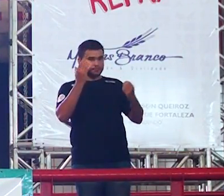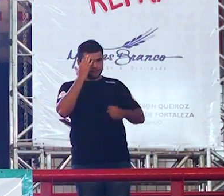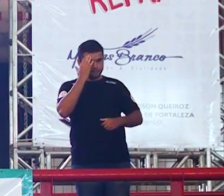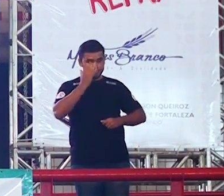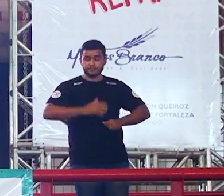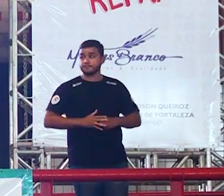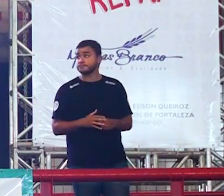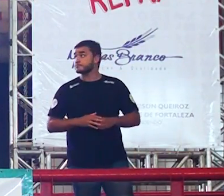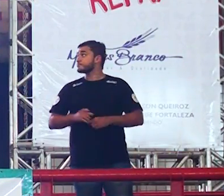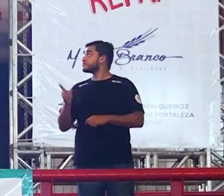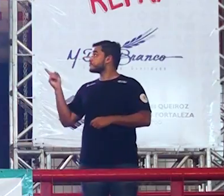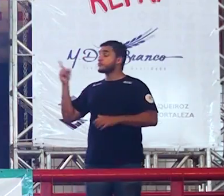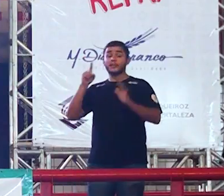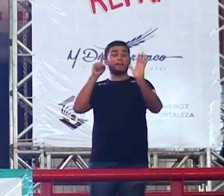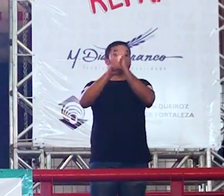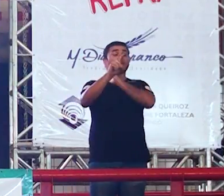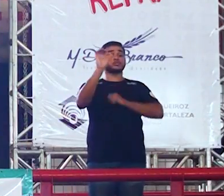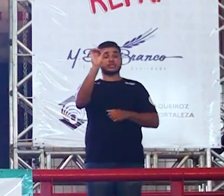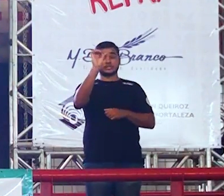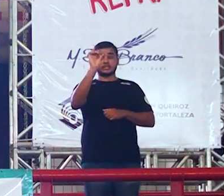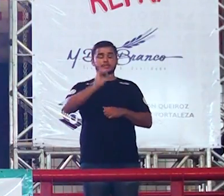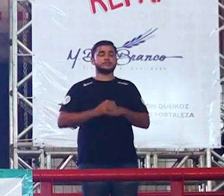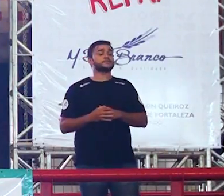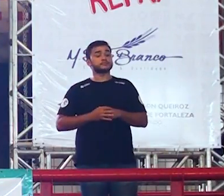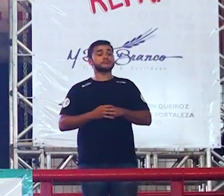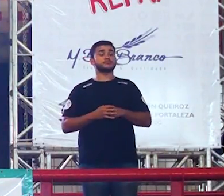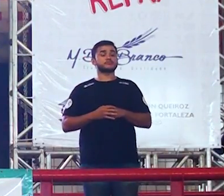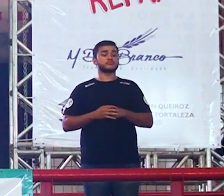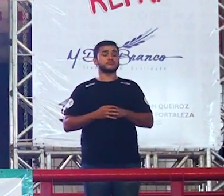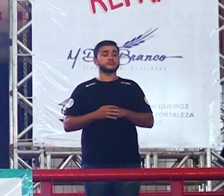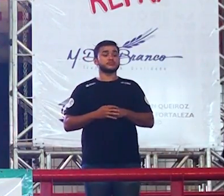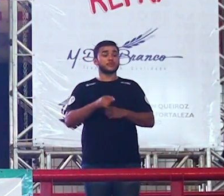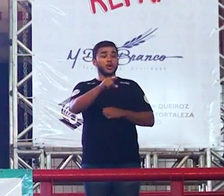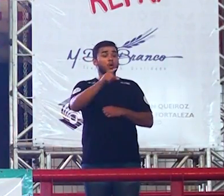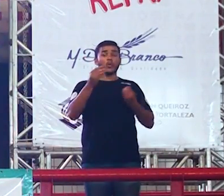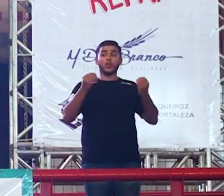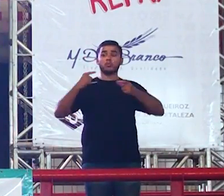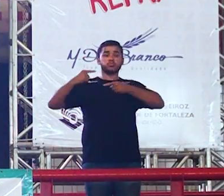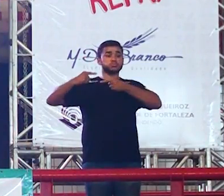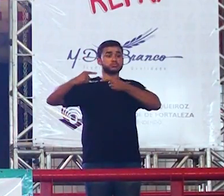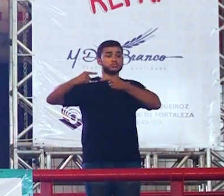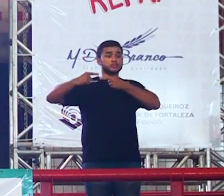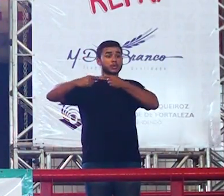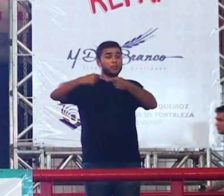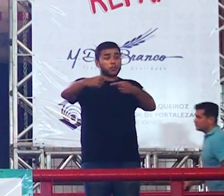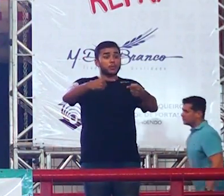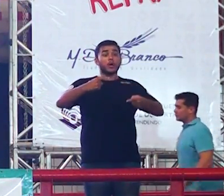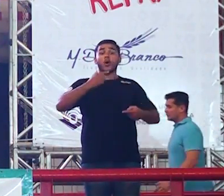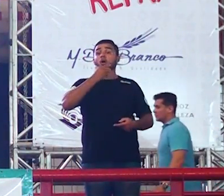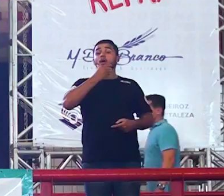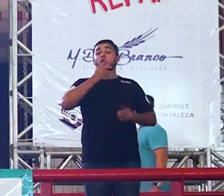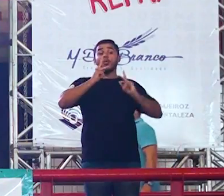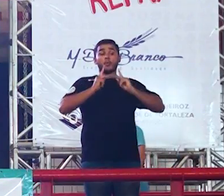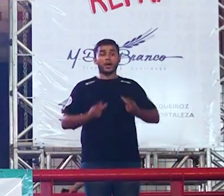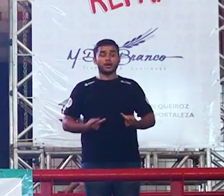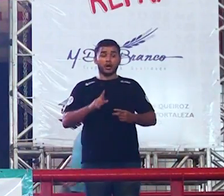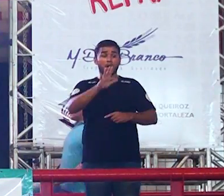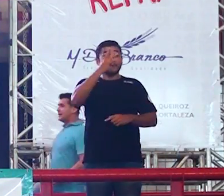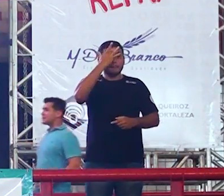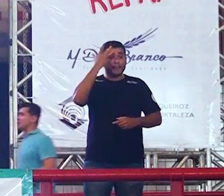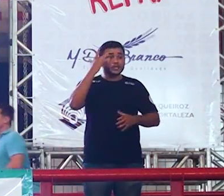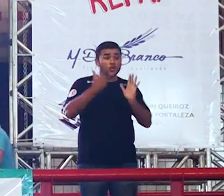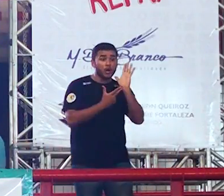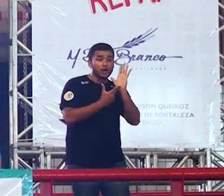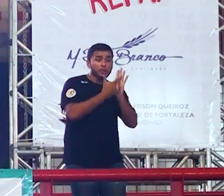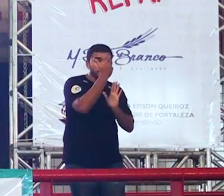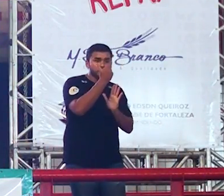questão. Com relação à reprodução humana, marque a alternativa correta. Indivíduos